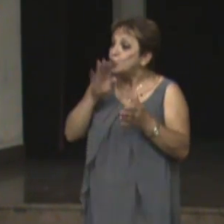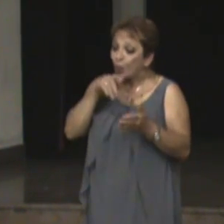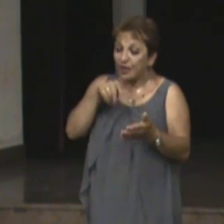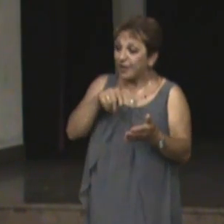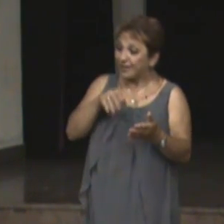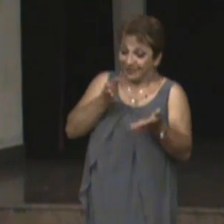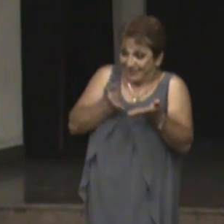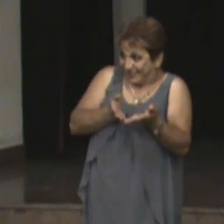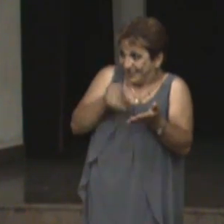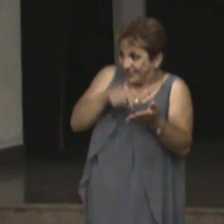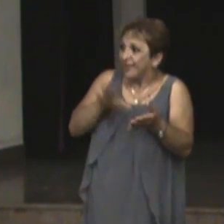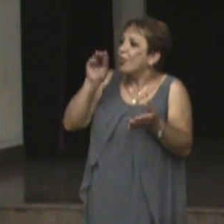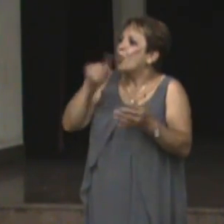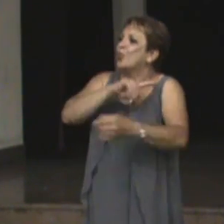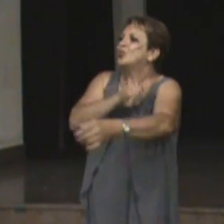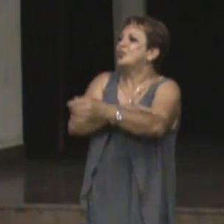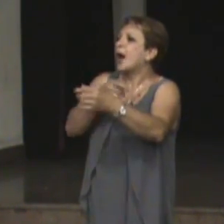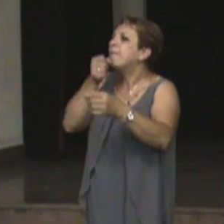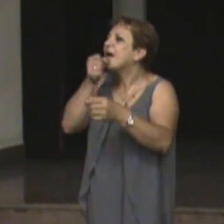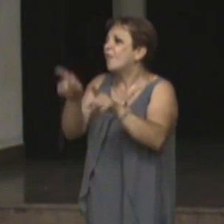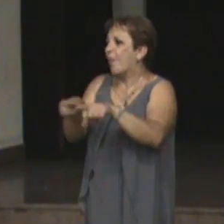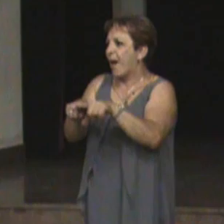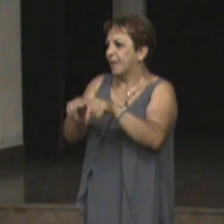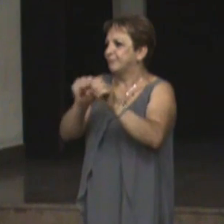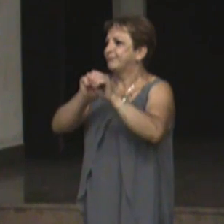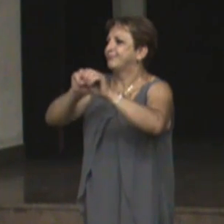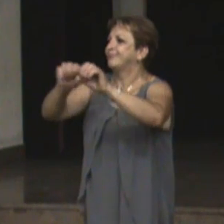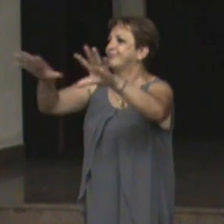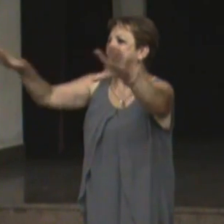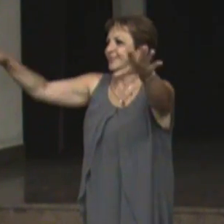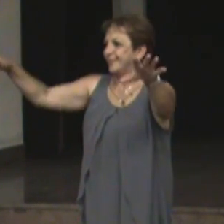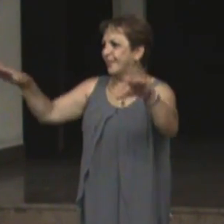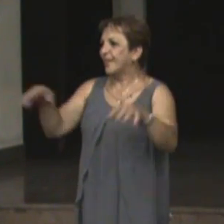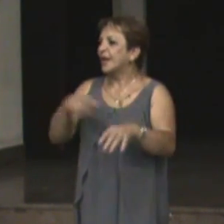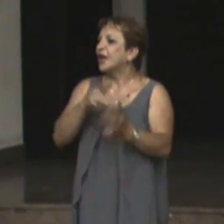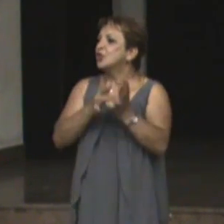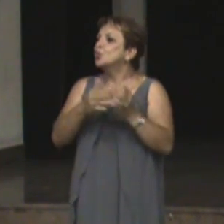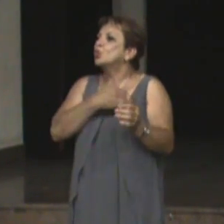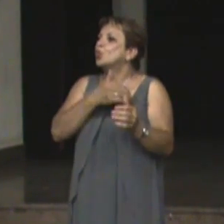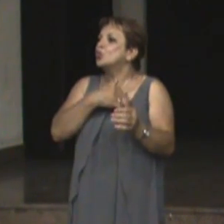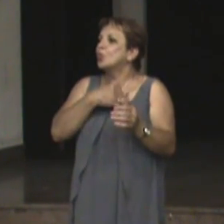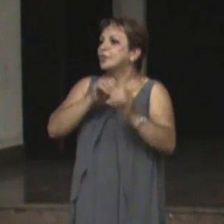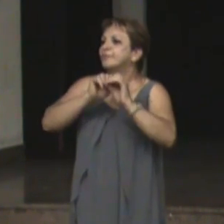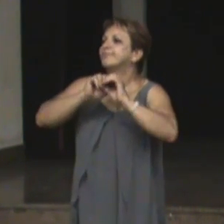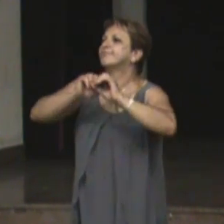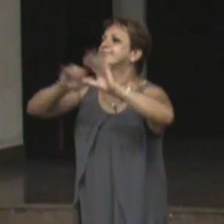իր ասելիքը, իր խոսքը հասնի բոլորին, և սա արդեն մի տեսակ ժեստ